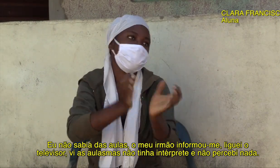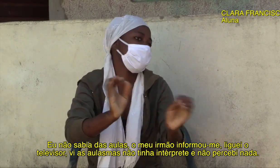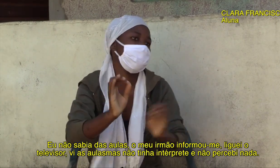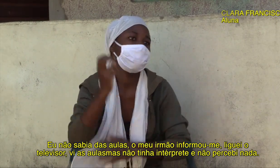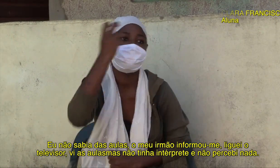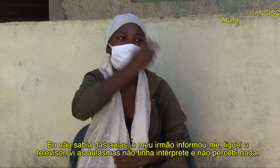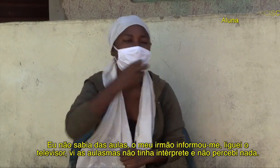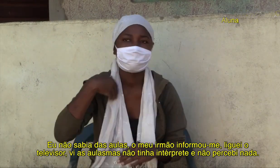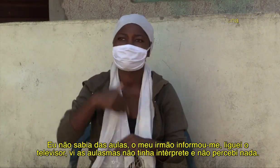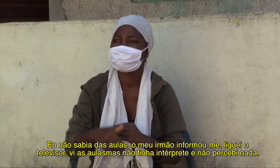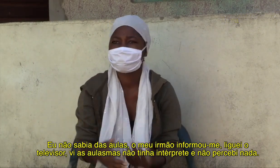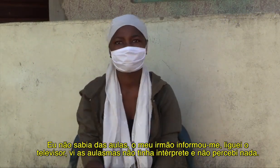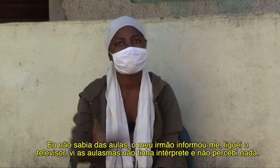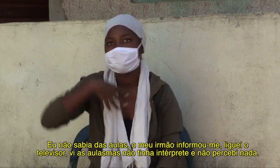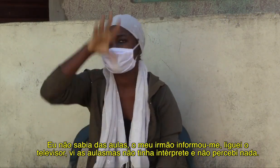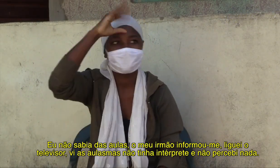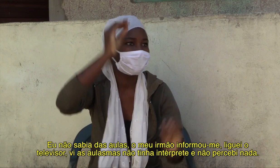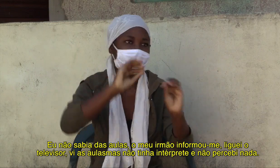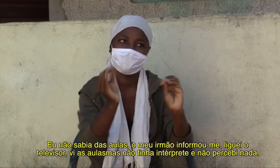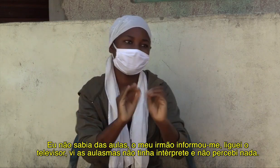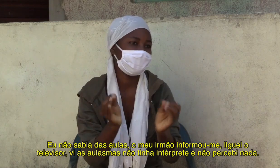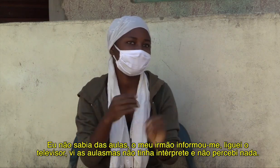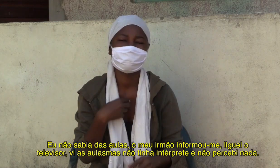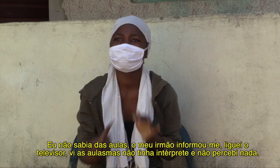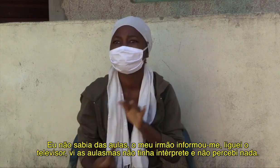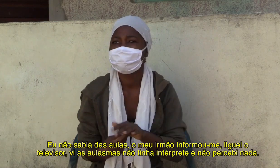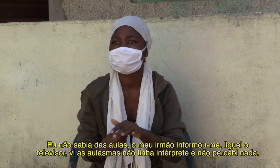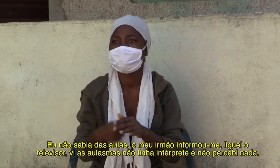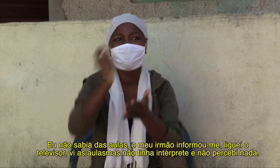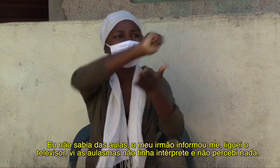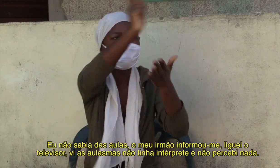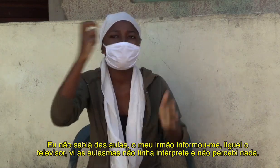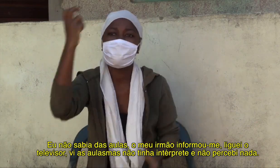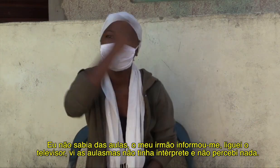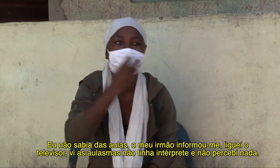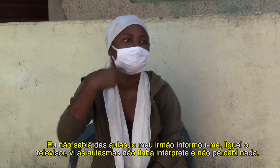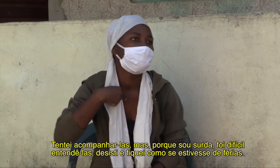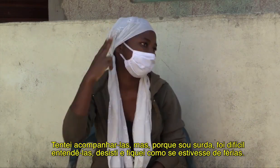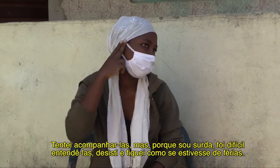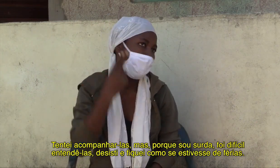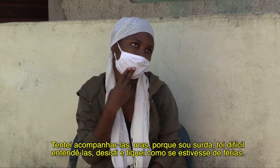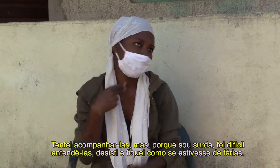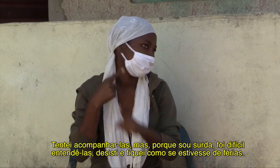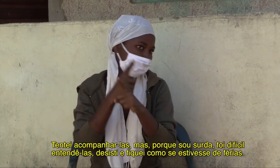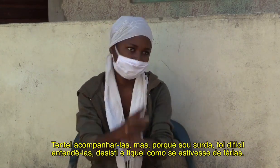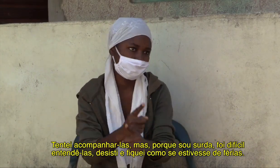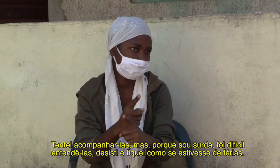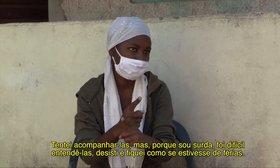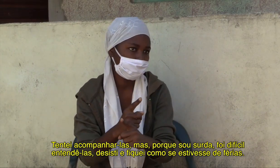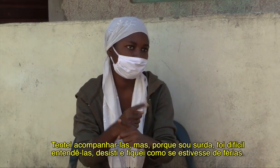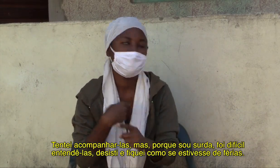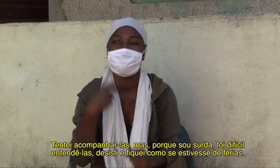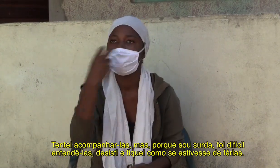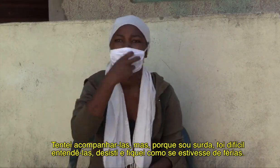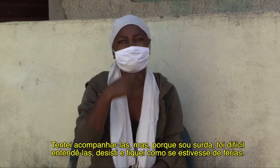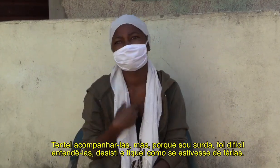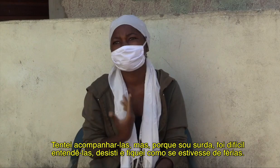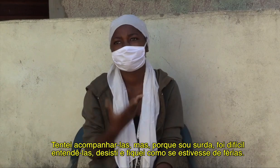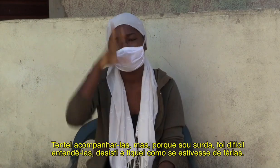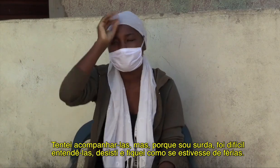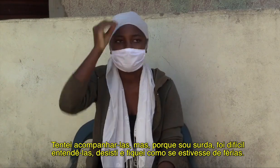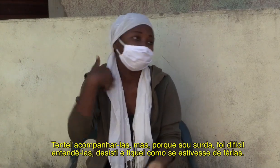a ver, mas o professor falava oralmente, sem intérprete. Eu não consegui perceber nada. Tentei esperar. Eu como surda,